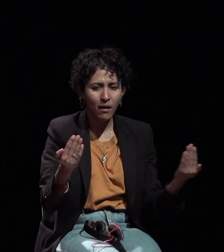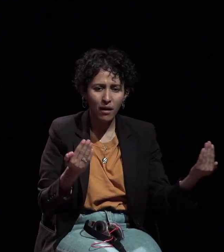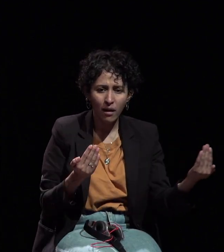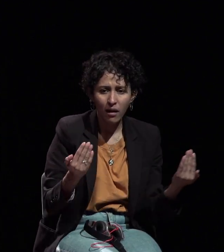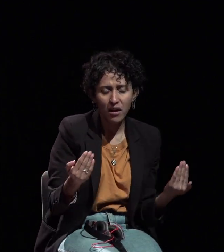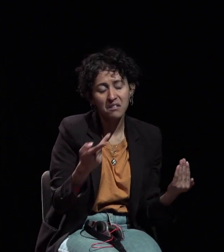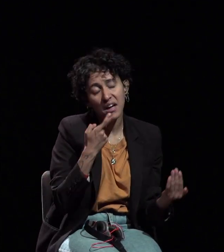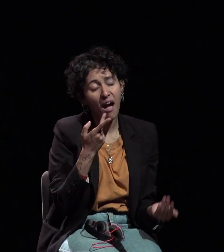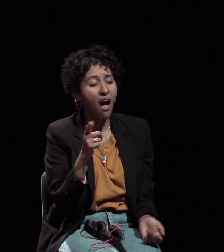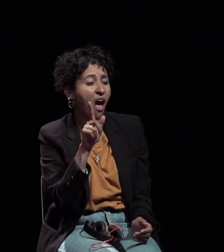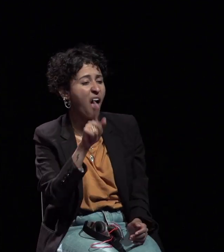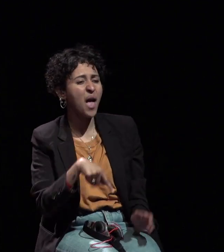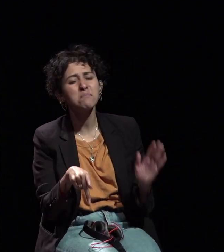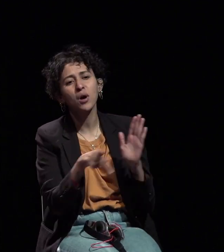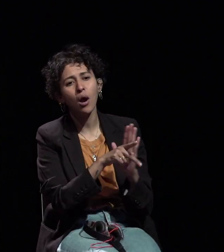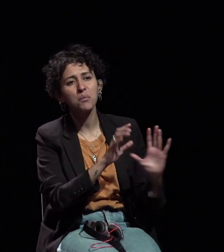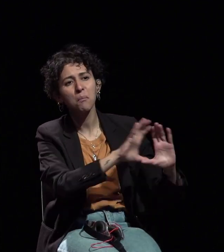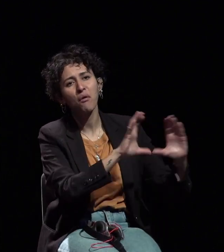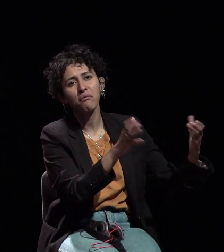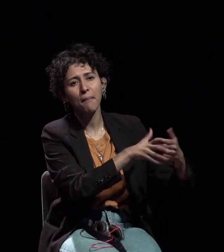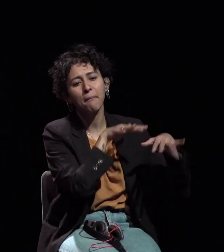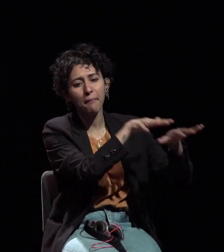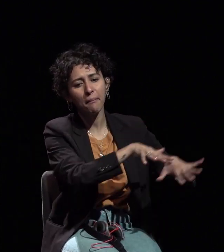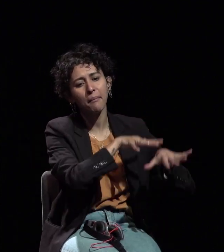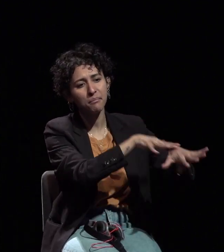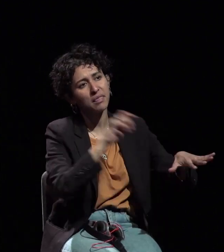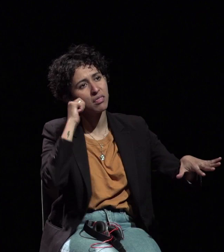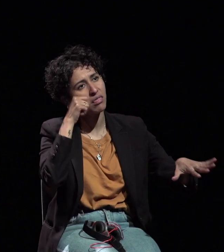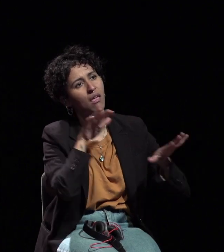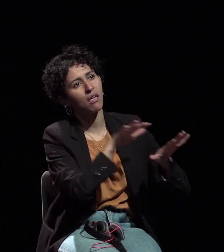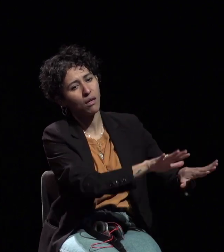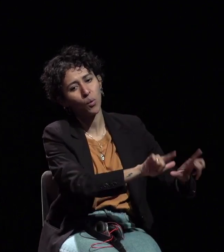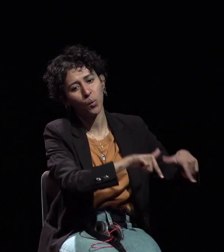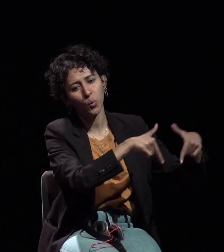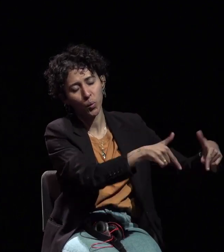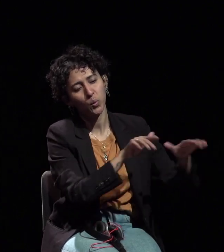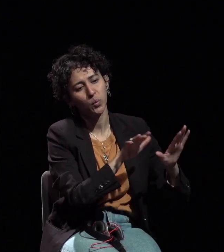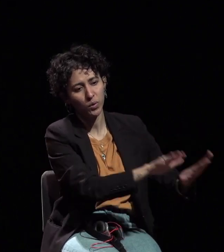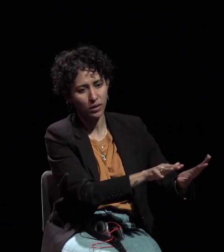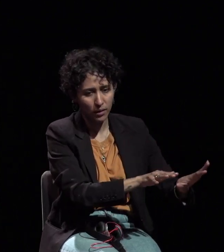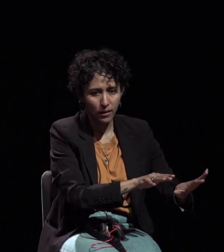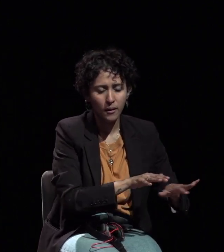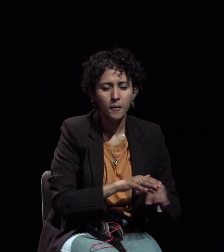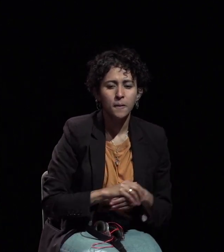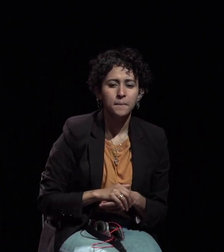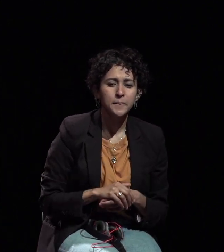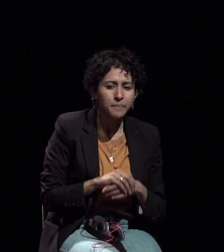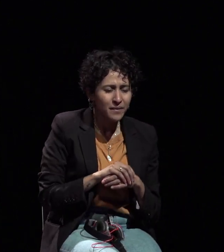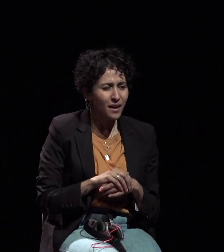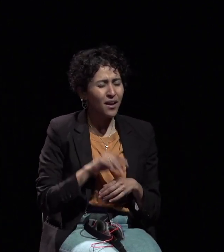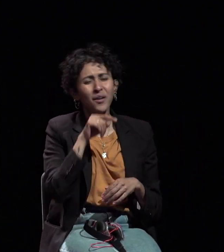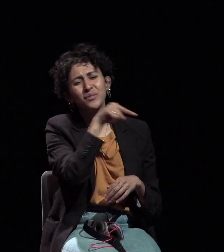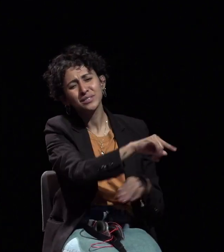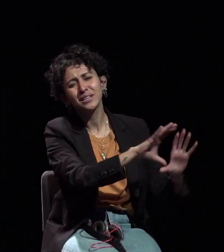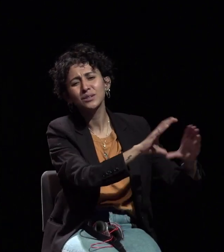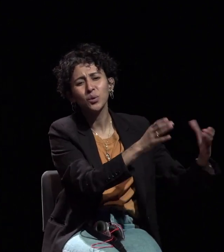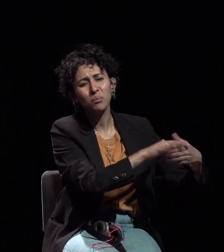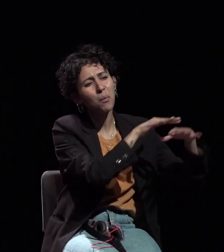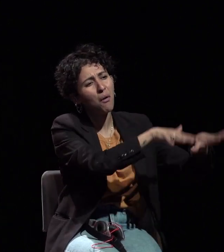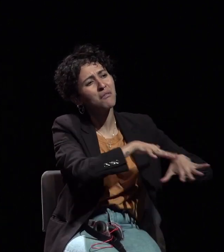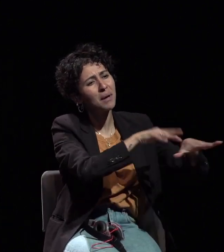coisas do movimento negro, vocês são muito... são chatas,